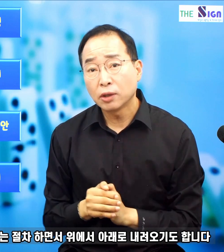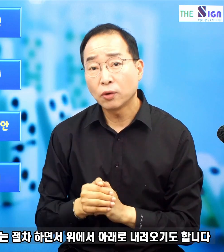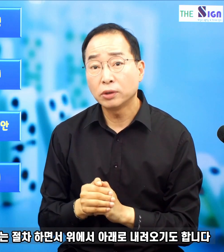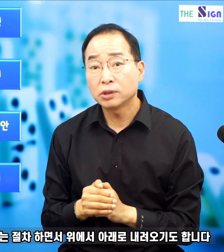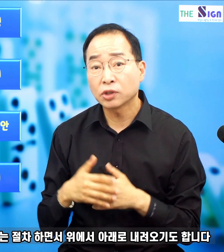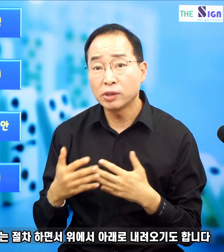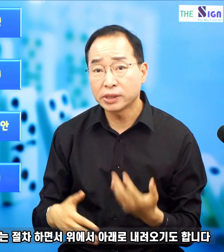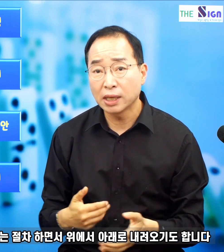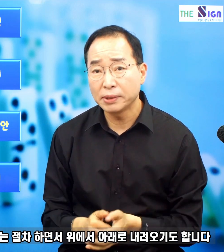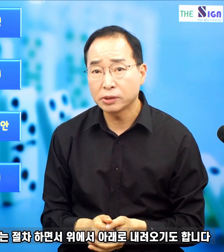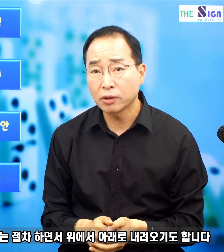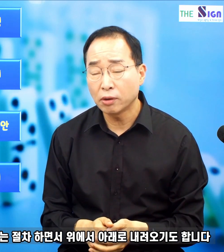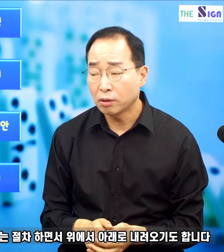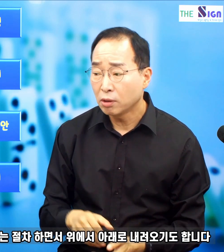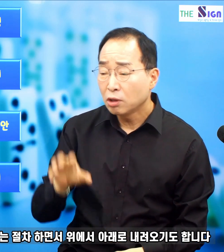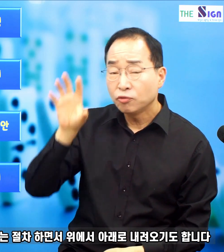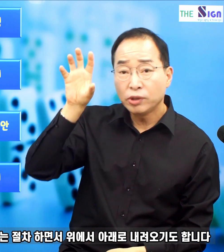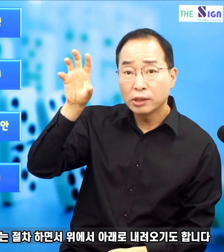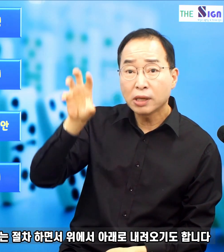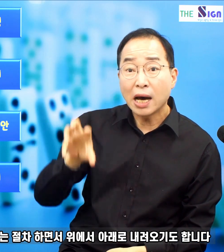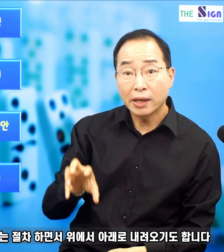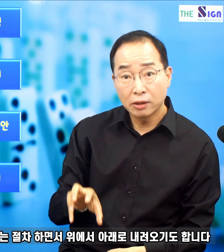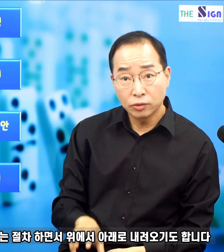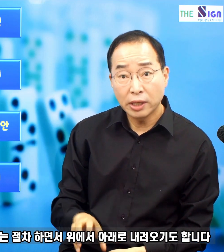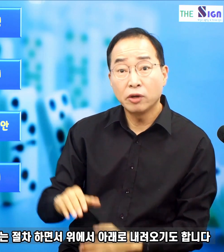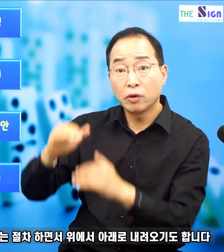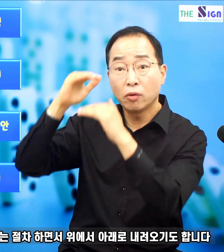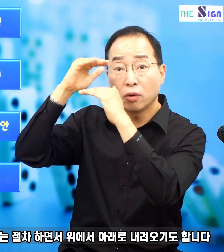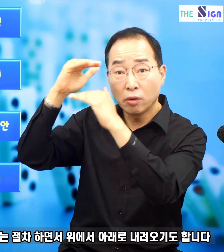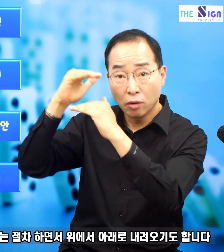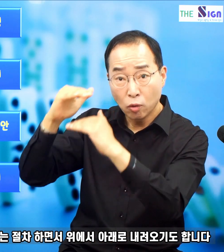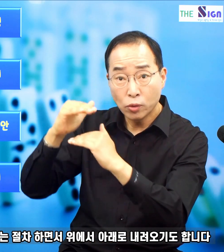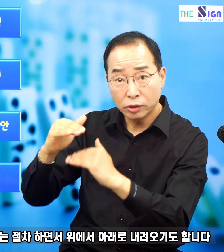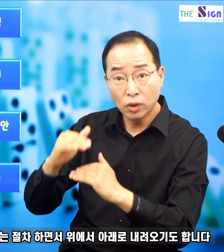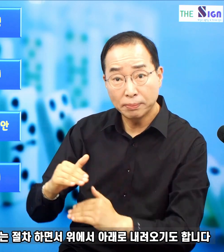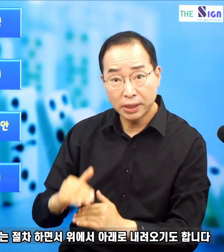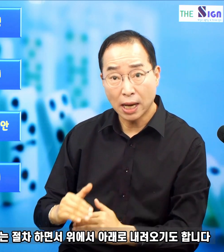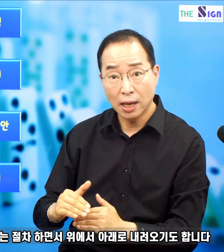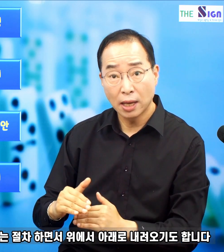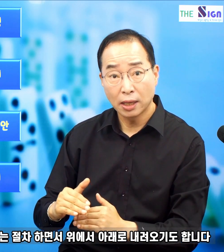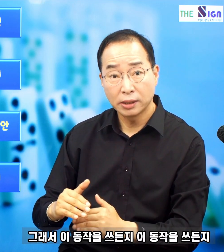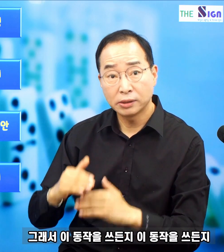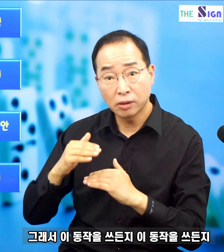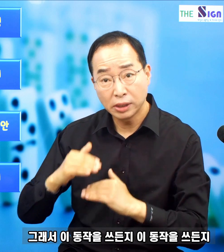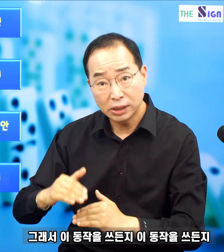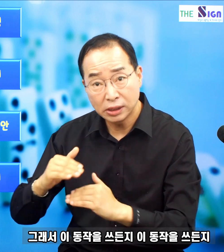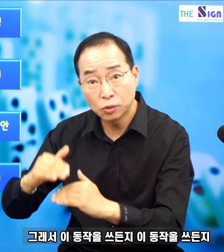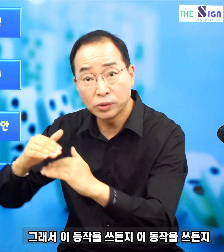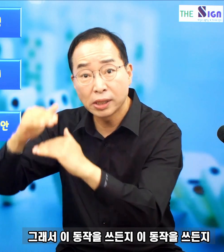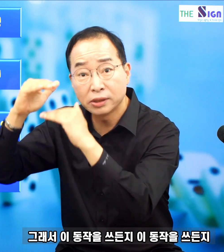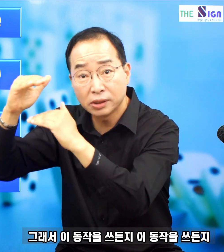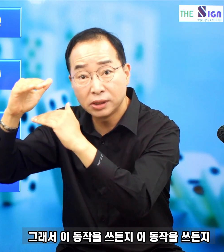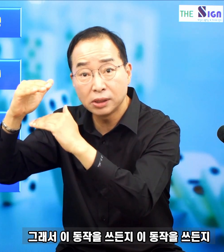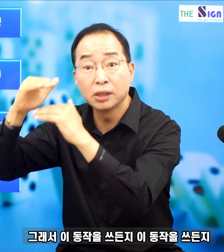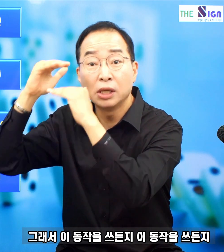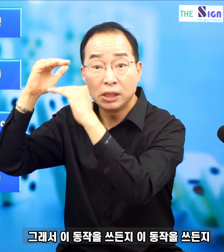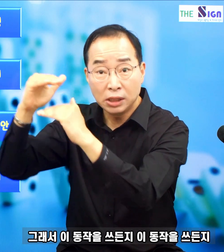때로는 절차하면서 위에서 아래로 내려오기도 합니다. 그래서 이 동작을 쓰든지 이